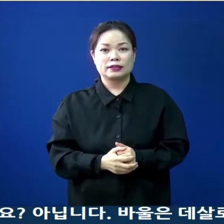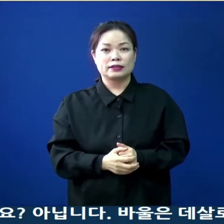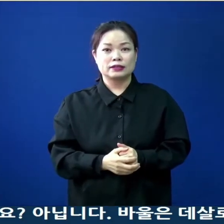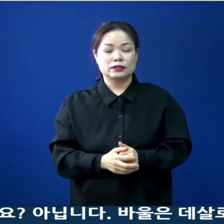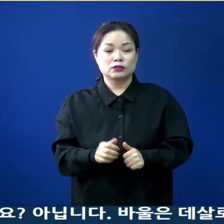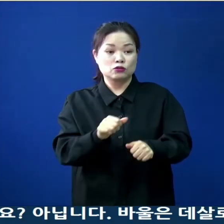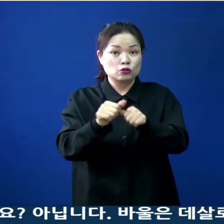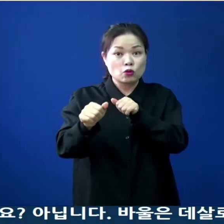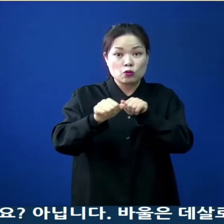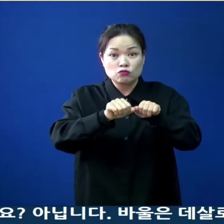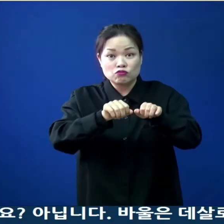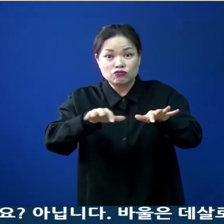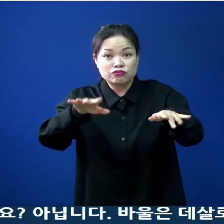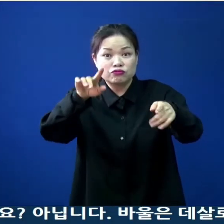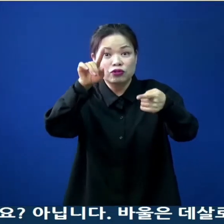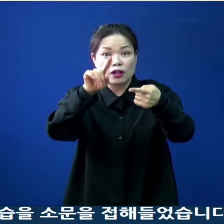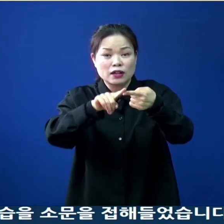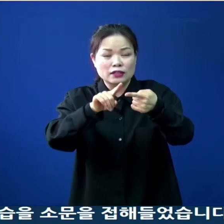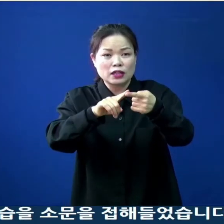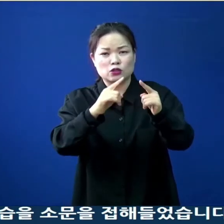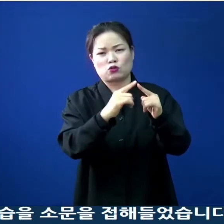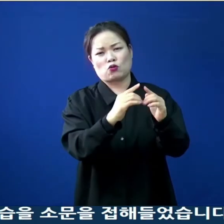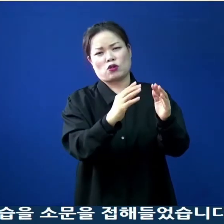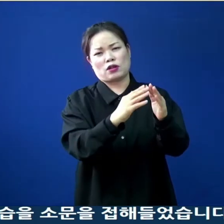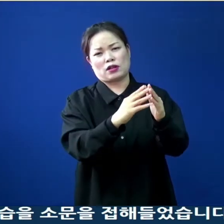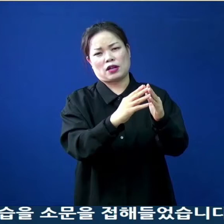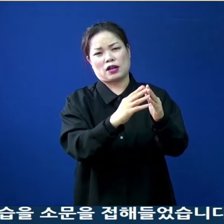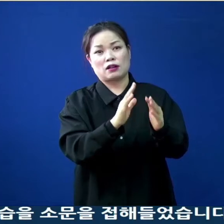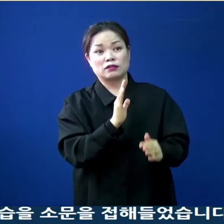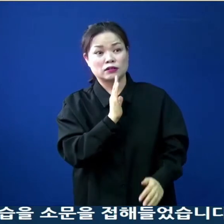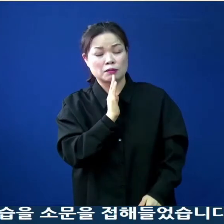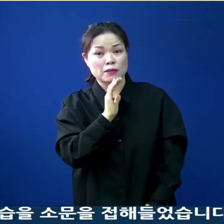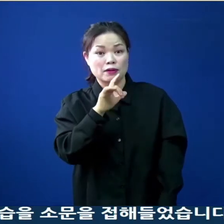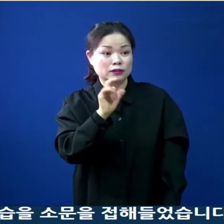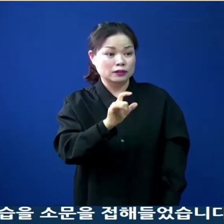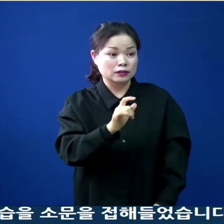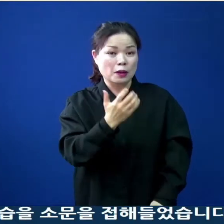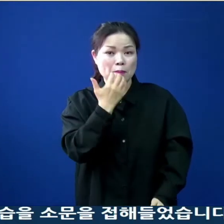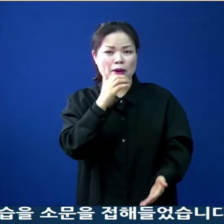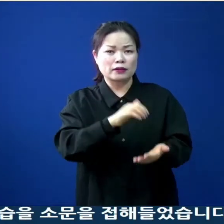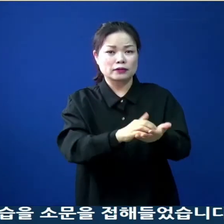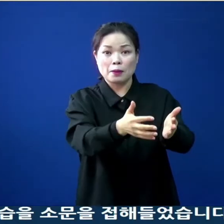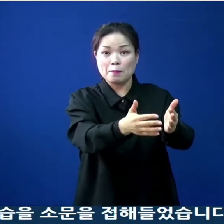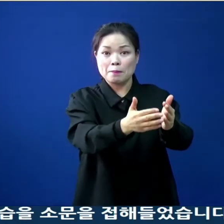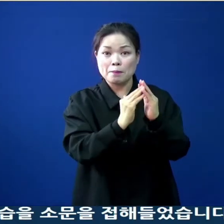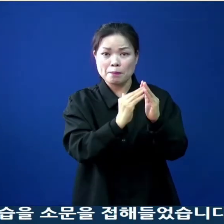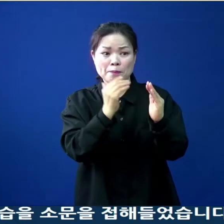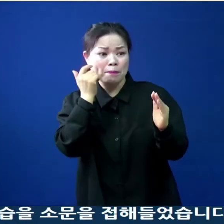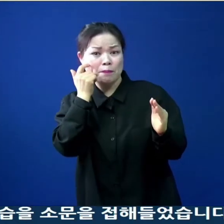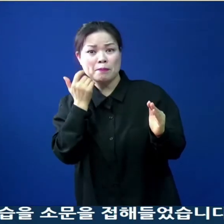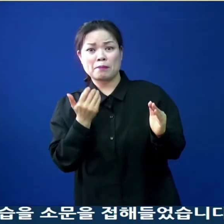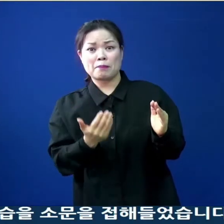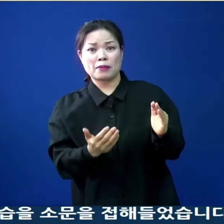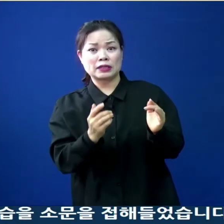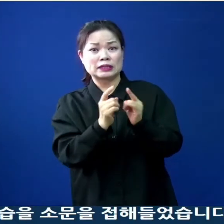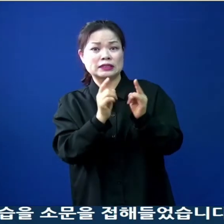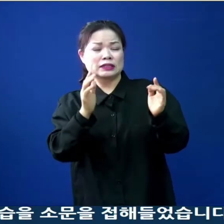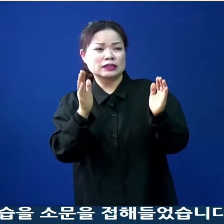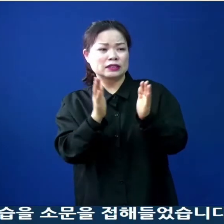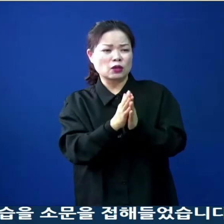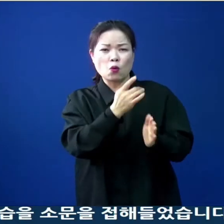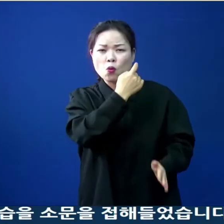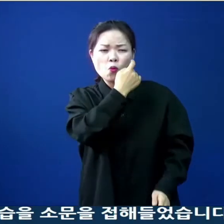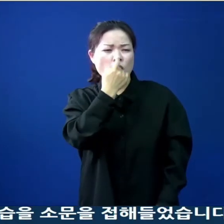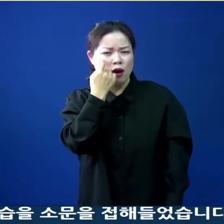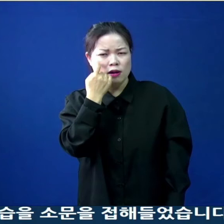그 소문대로 이 교회가 정말 든든한 반석 위에 세워져 있는가, 그것을 직접